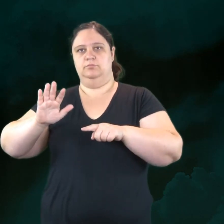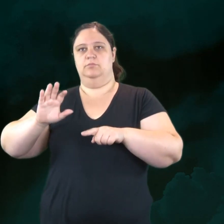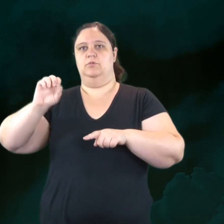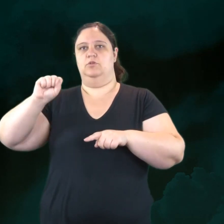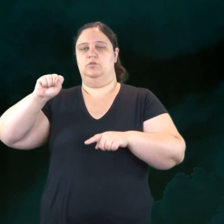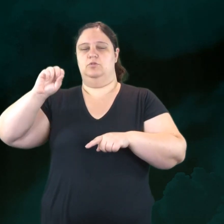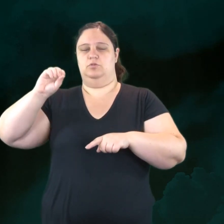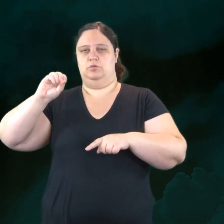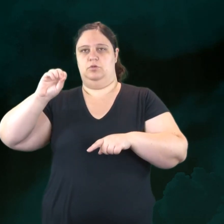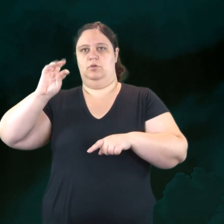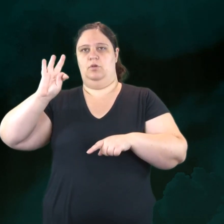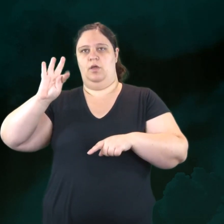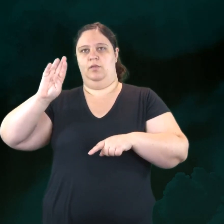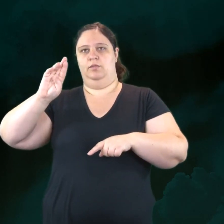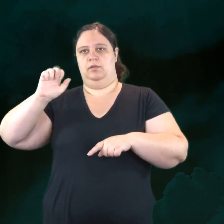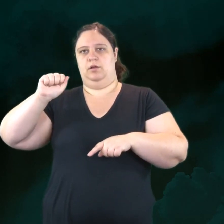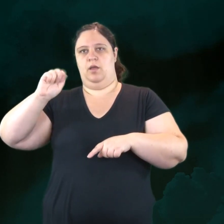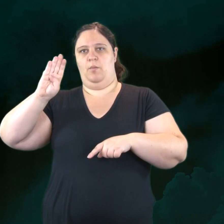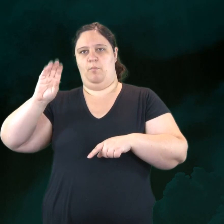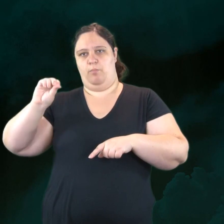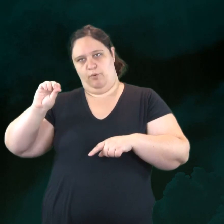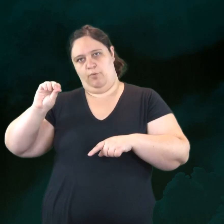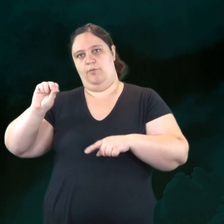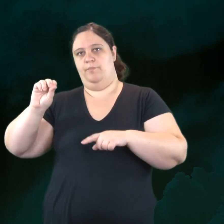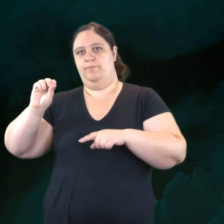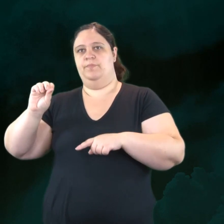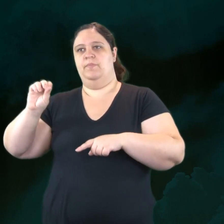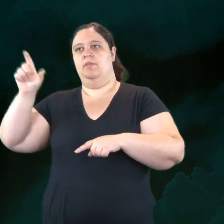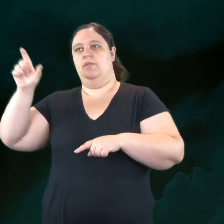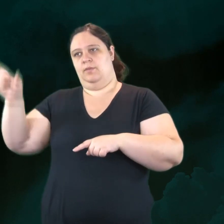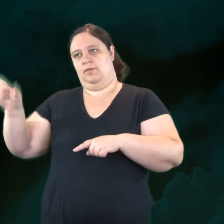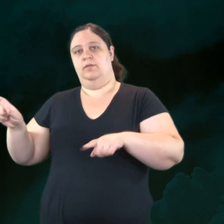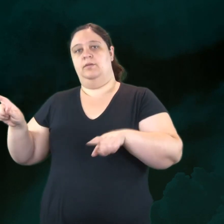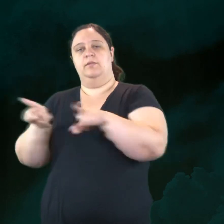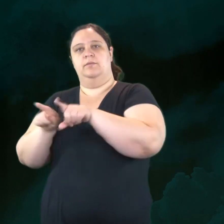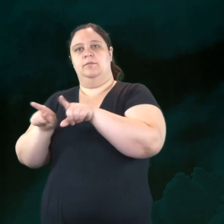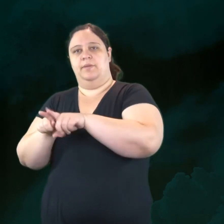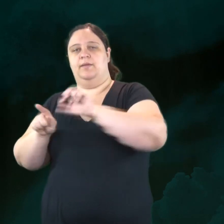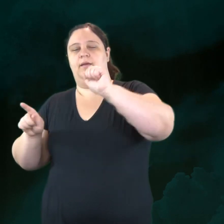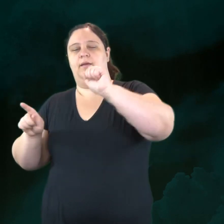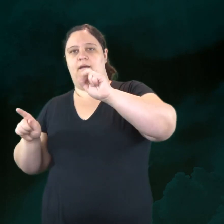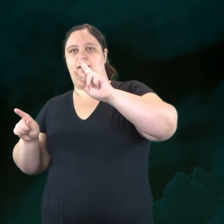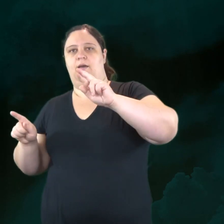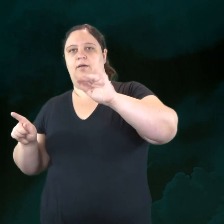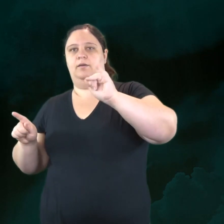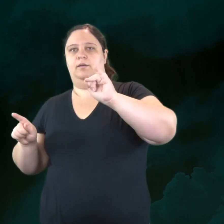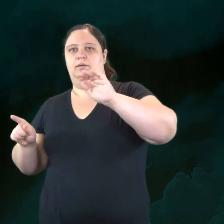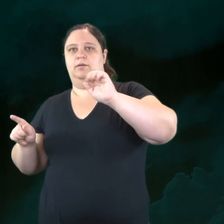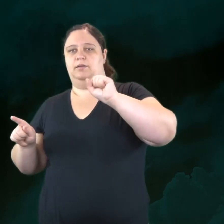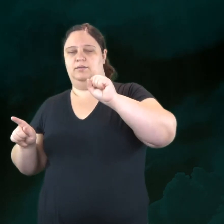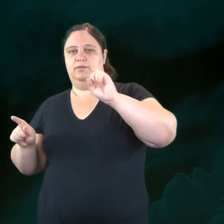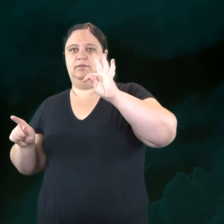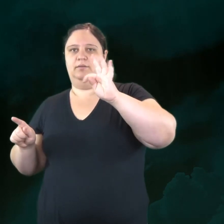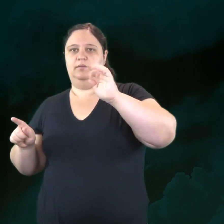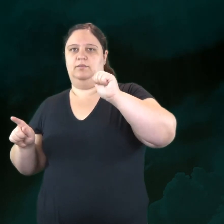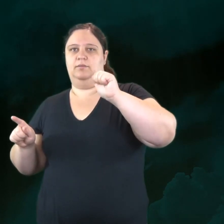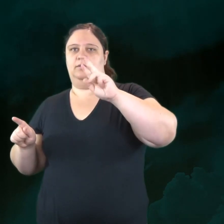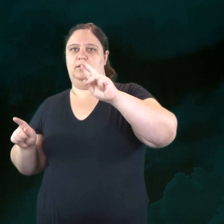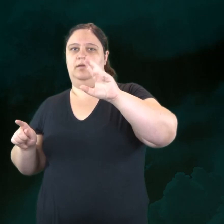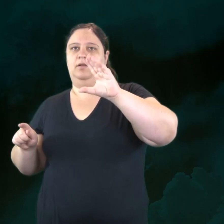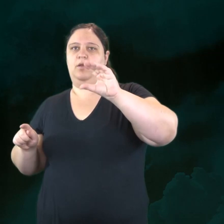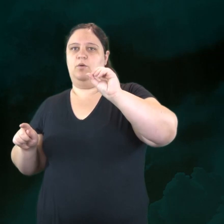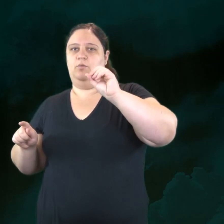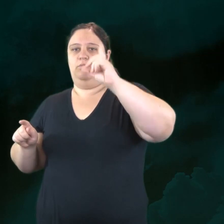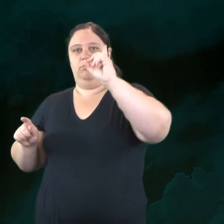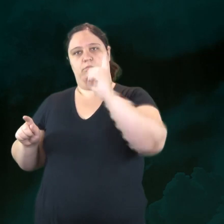de Pirro, e Aristarco e Secundo de Tessalônica. Então, Aristarco